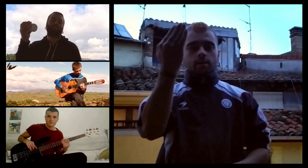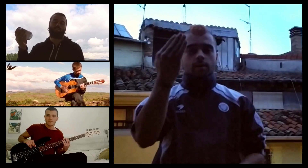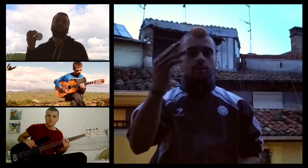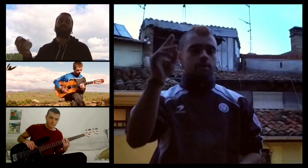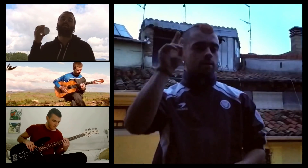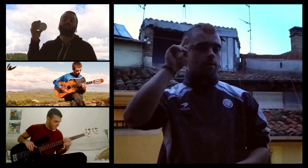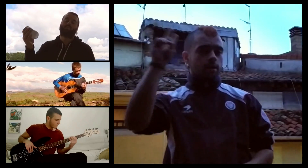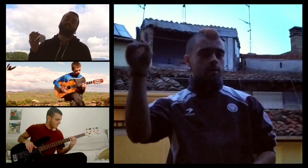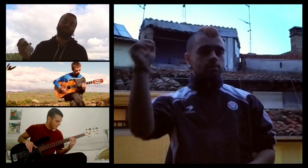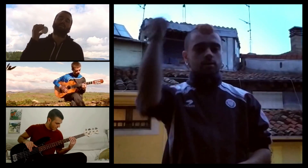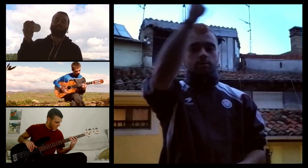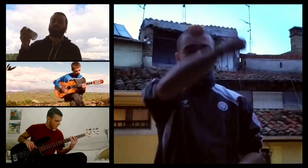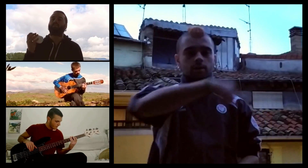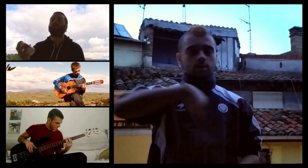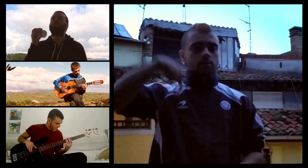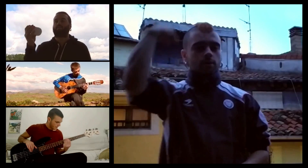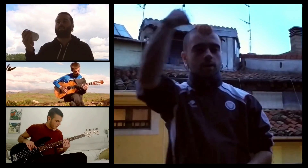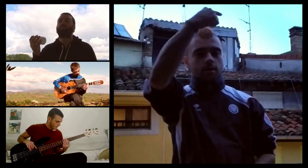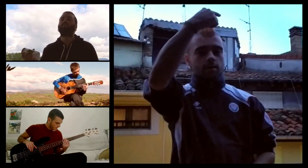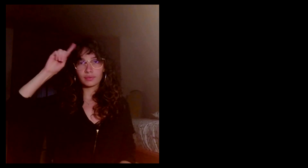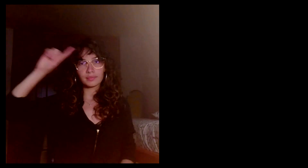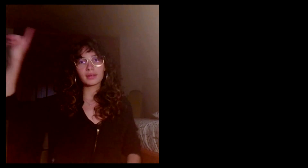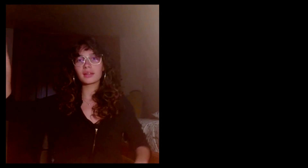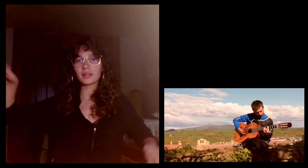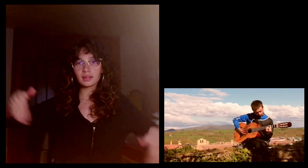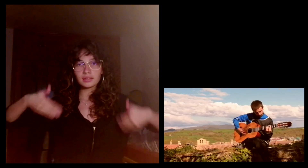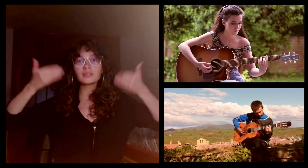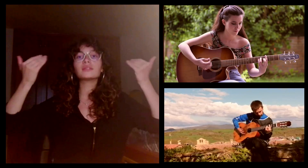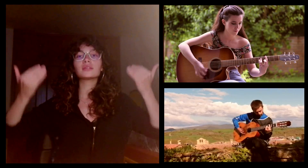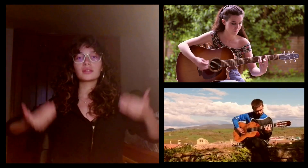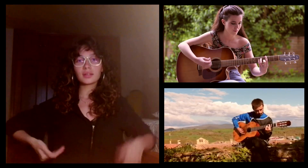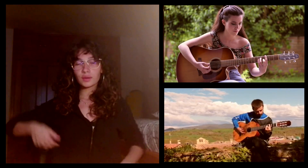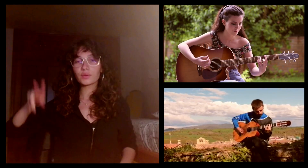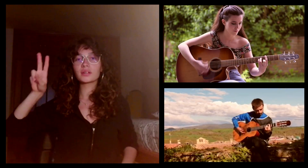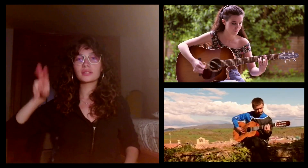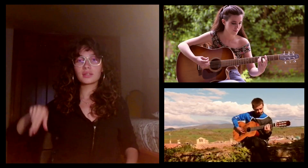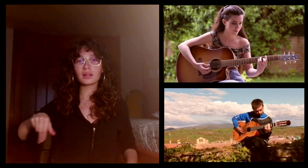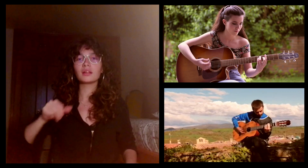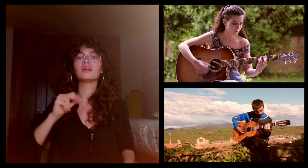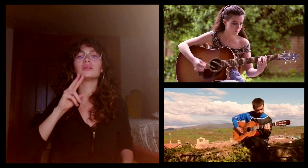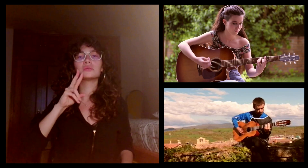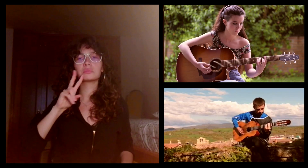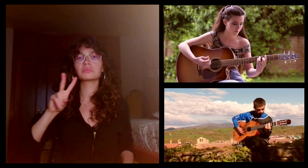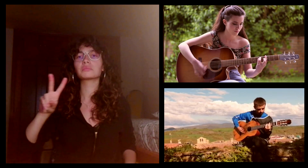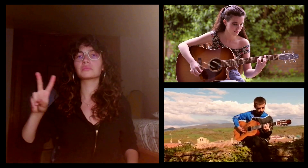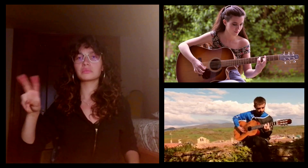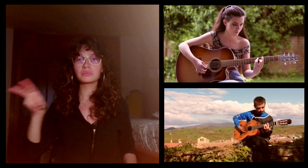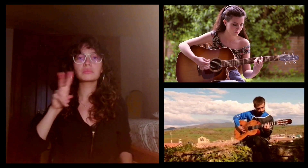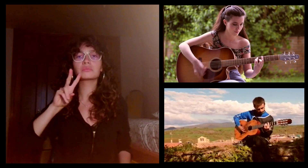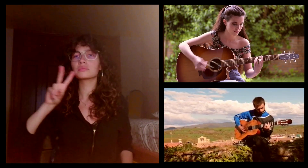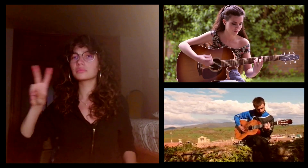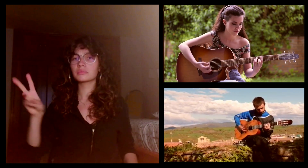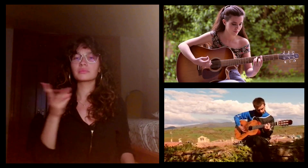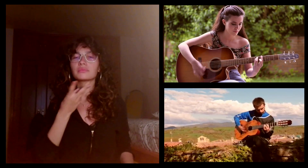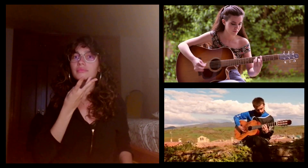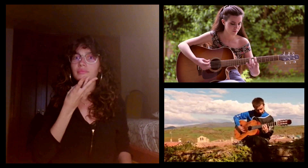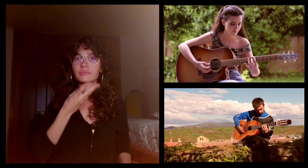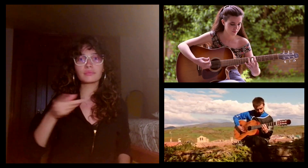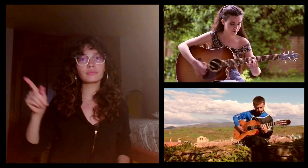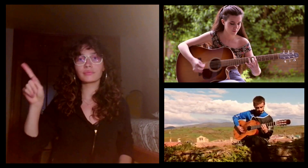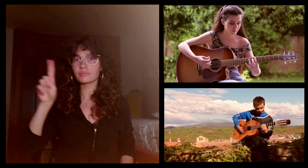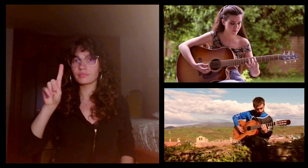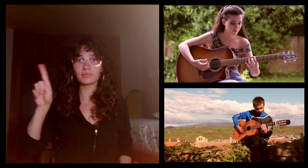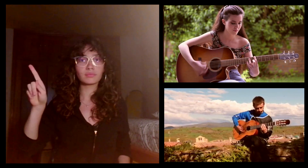nabarmentzen naiz ispiluan, badakit ni neu naizela barruan